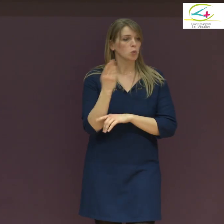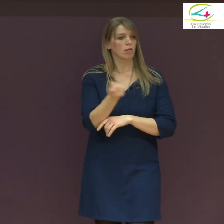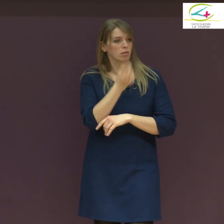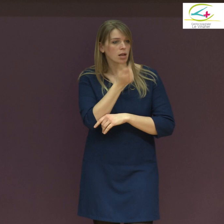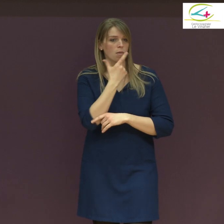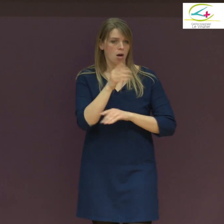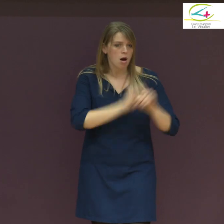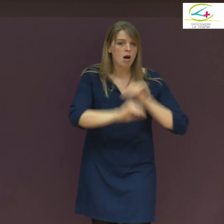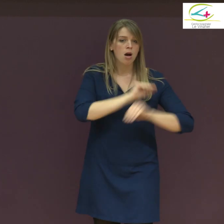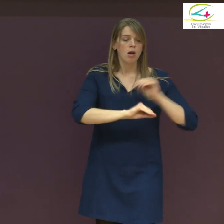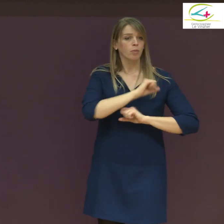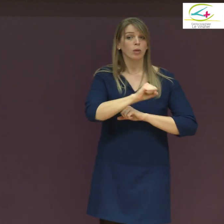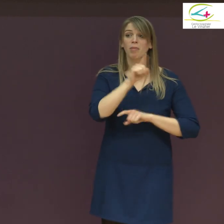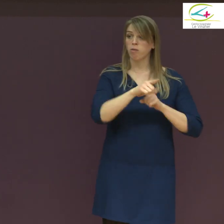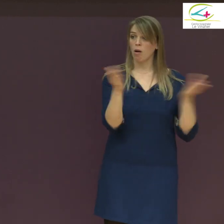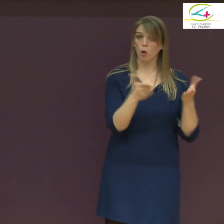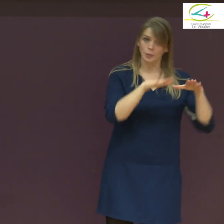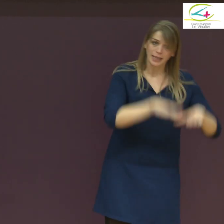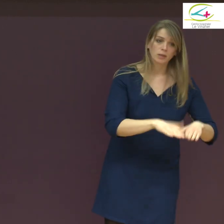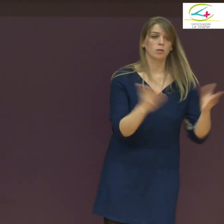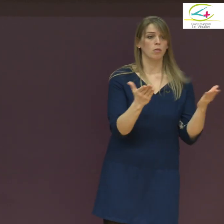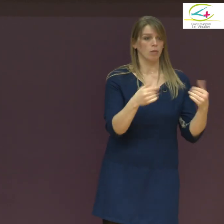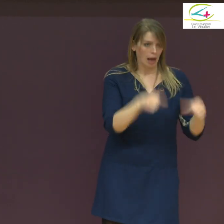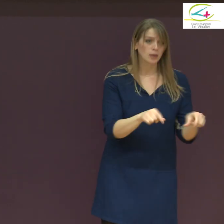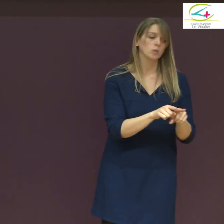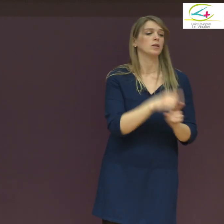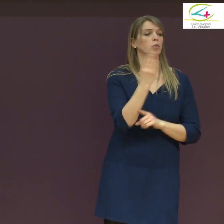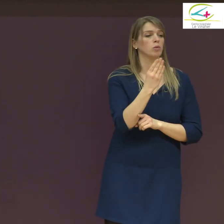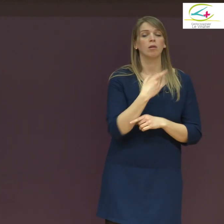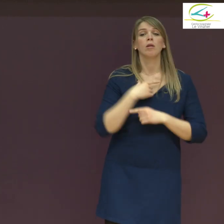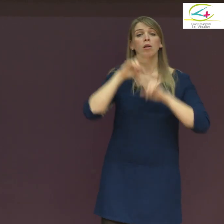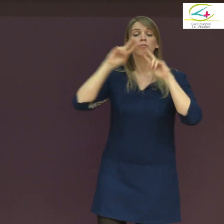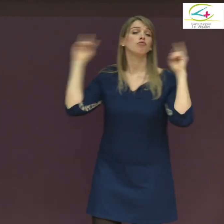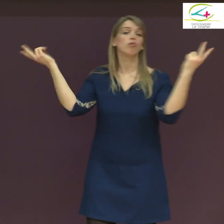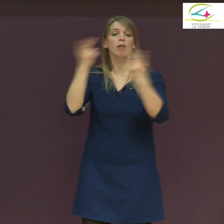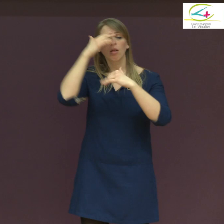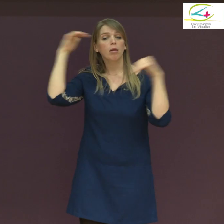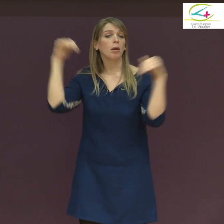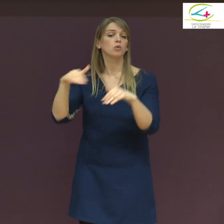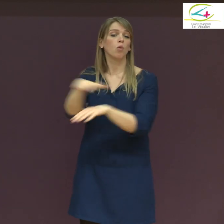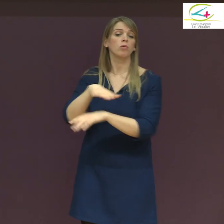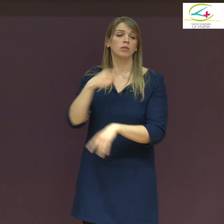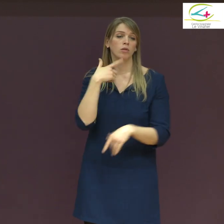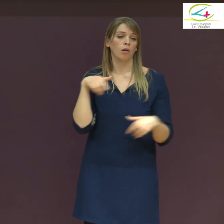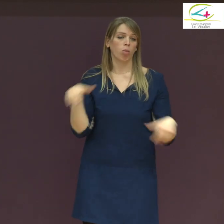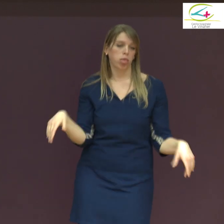très intense, voire d'une hospitalisation. La dépression dans le grand public, la plupart du temps, c'est le coup de